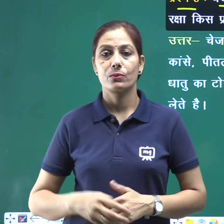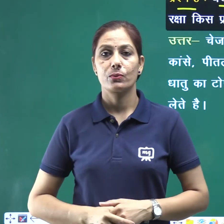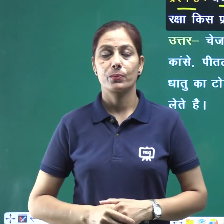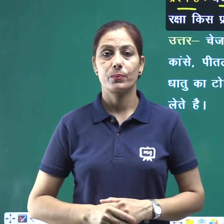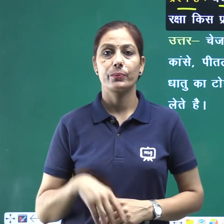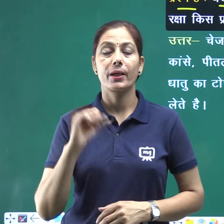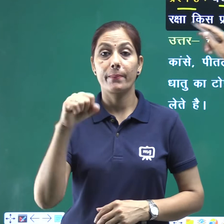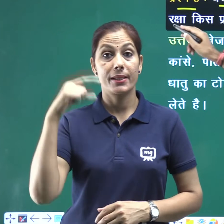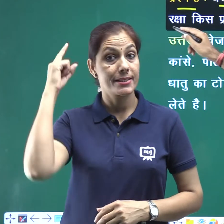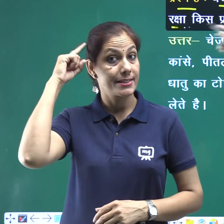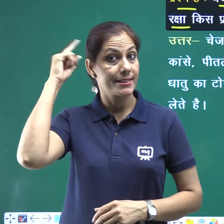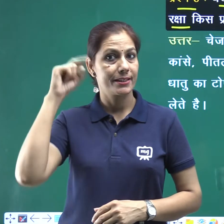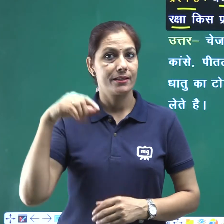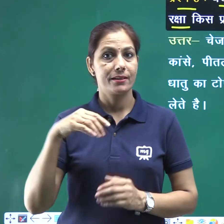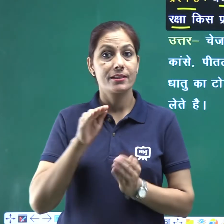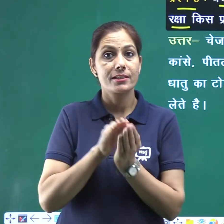अपने सिर की रक्षा